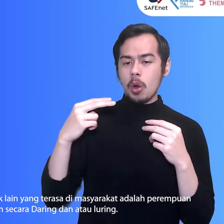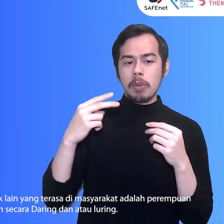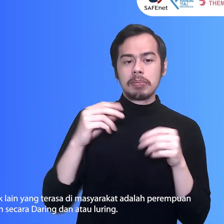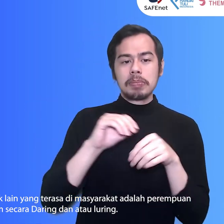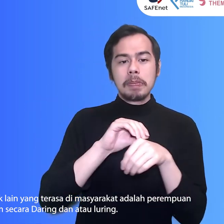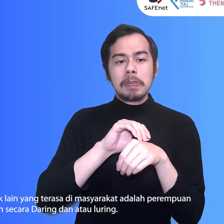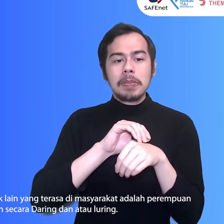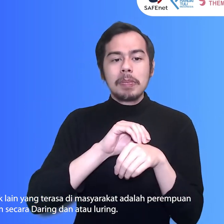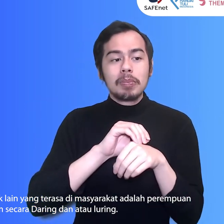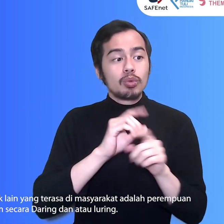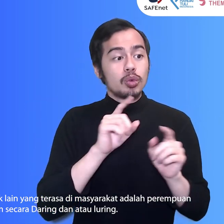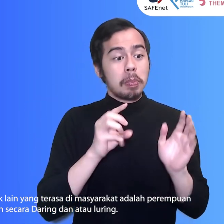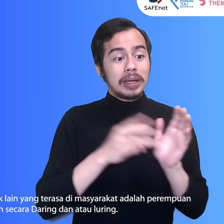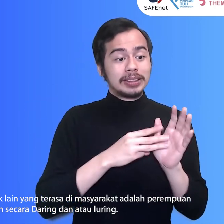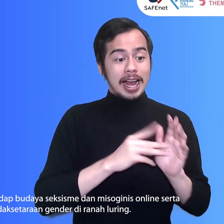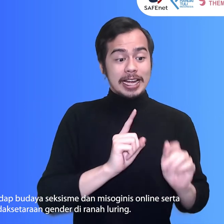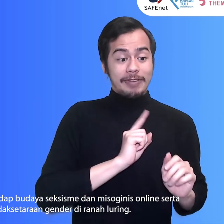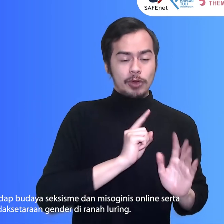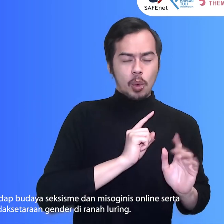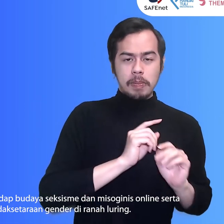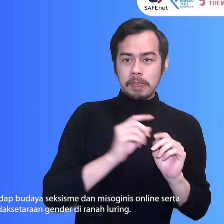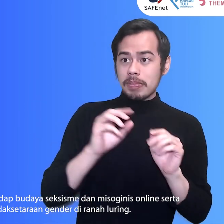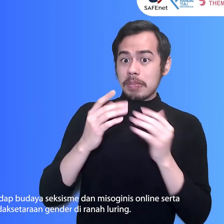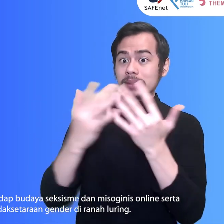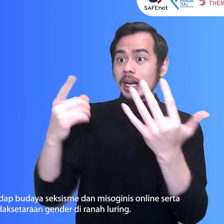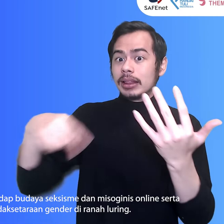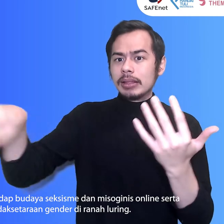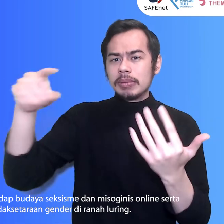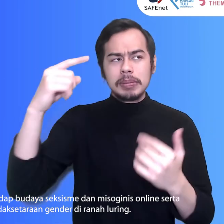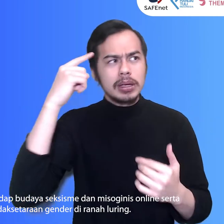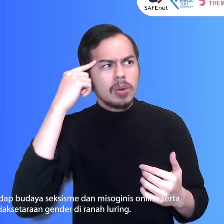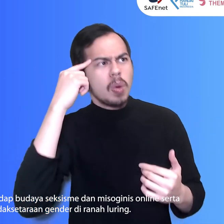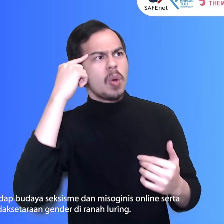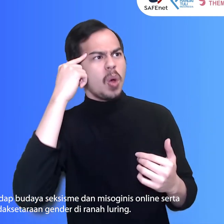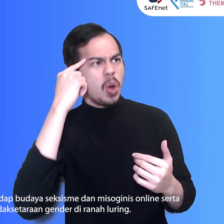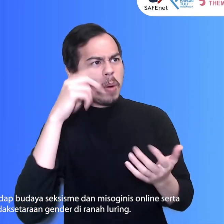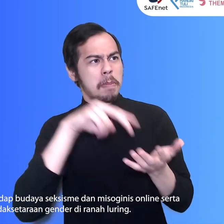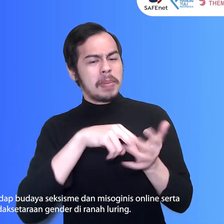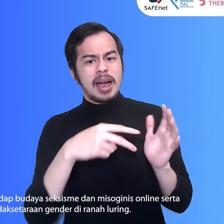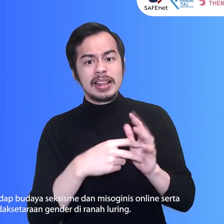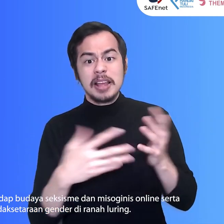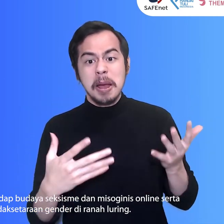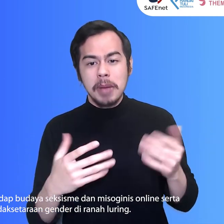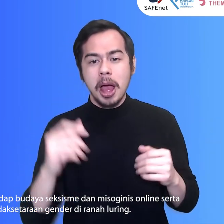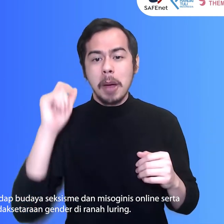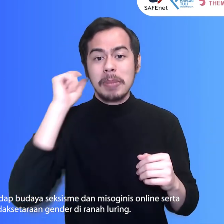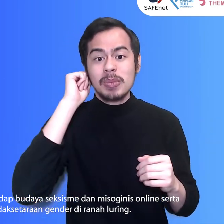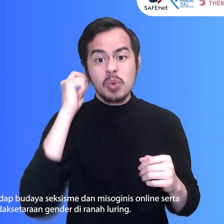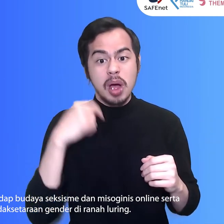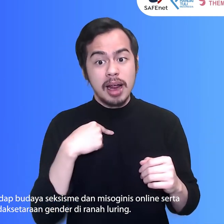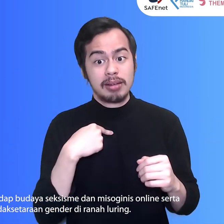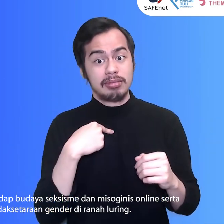menghapus diri dari internet dan terputus dari layanan atau akses informasi komunikasi maupun profesional